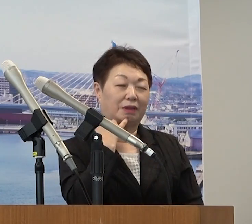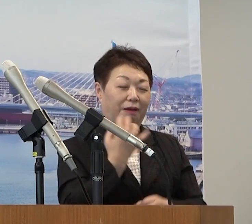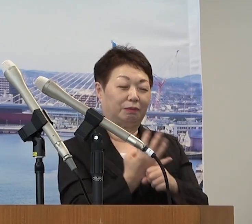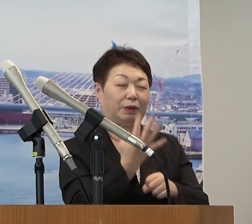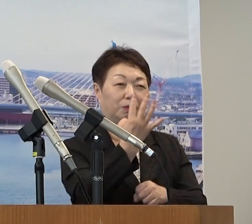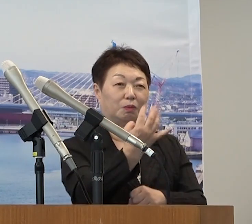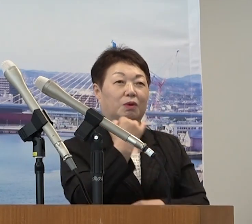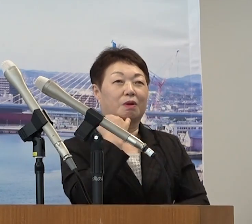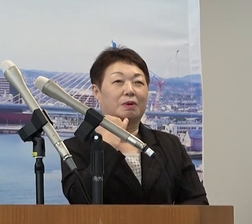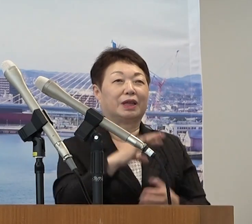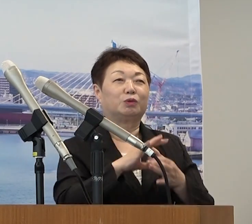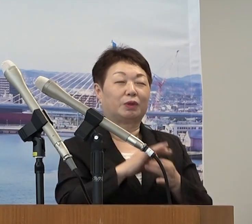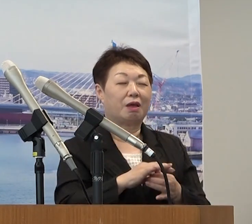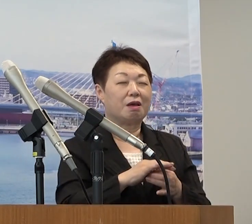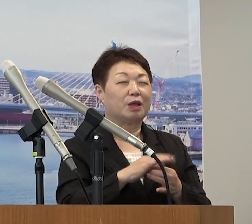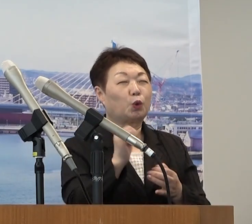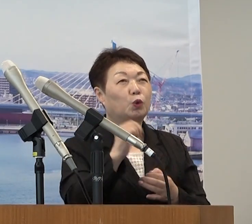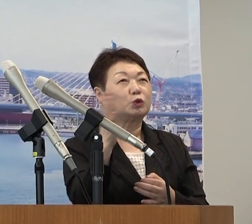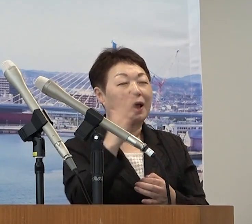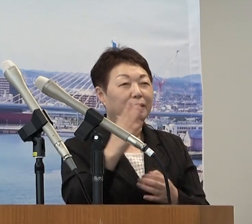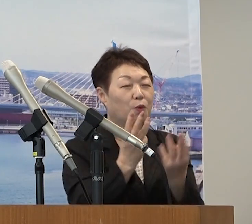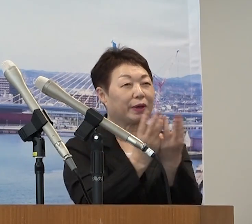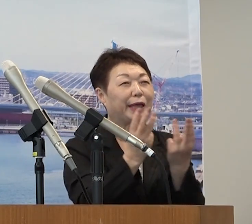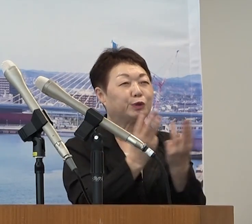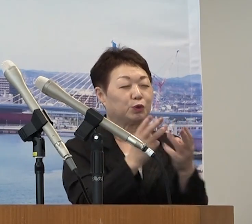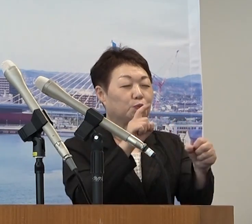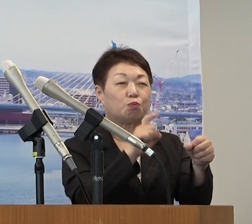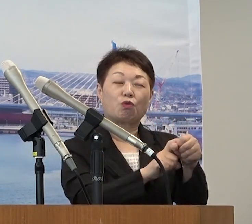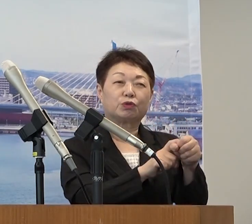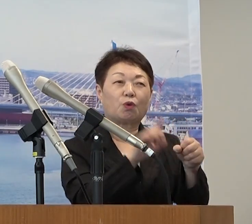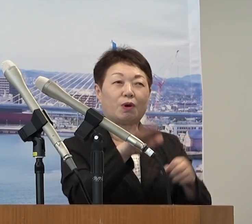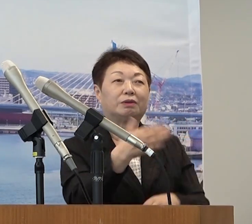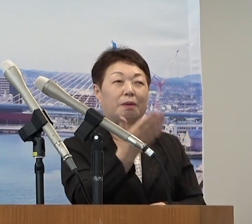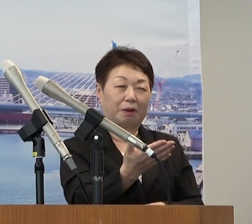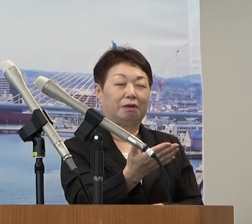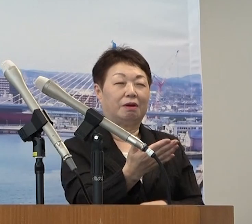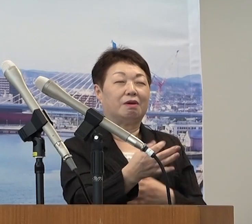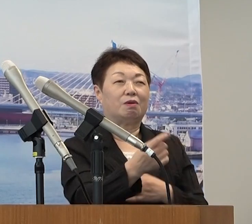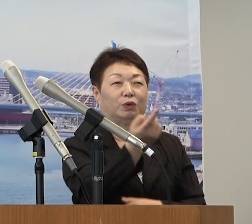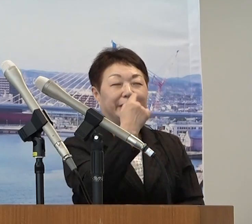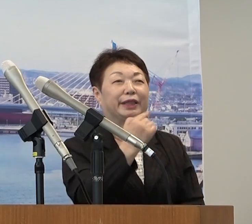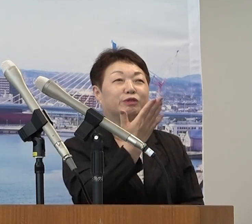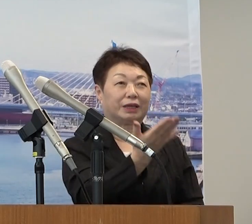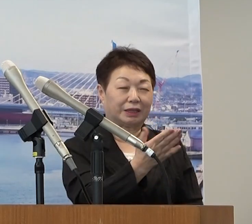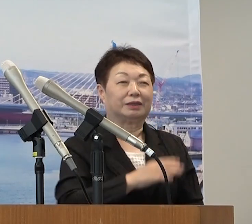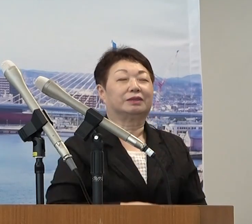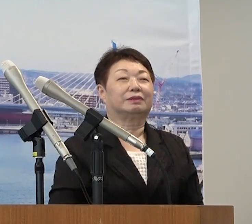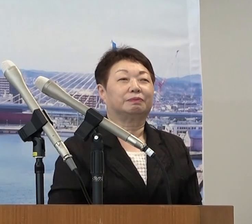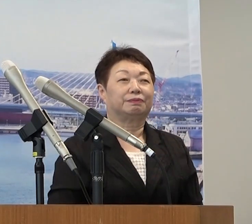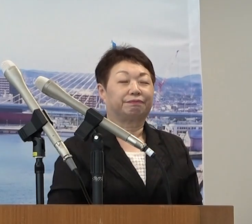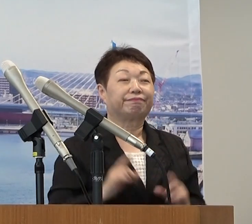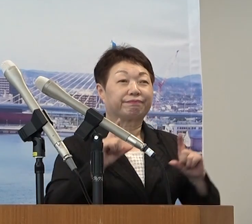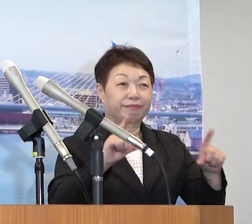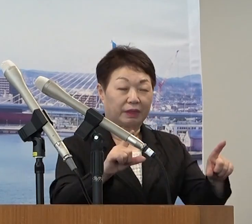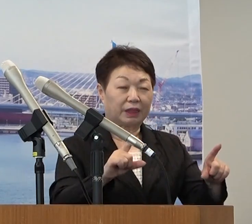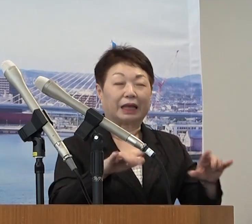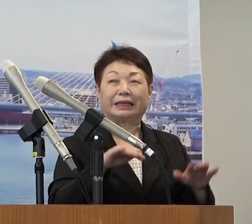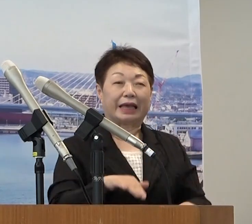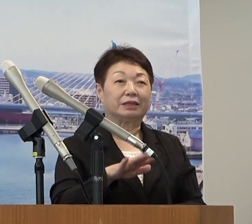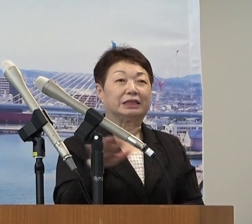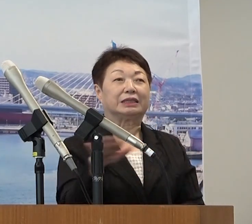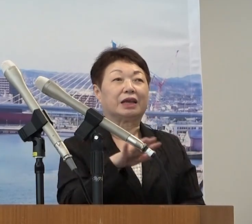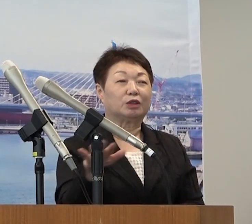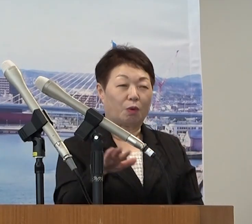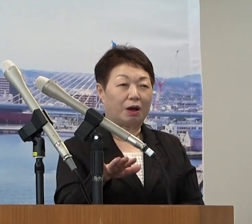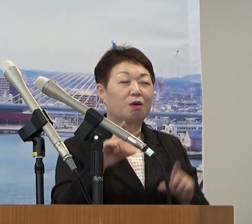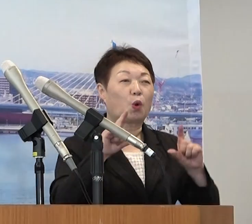でもいいんですけどもなんかにはこれぐらいの件数にしたいとか何か目標的なものがあれば教えてください。 現時点ではそこはあのお答え